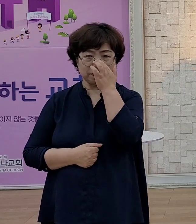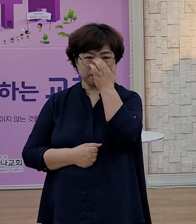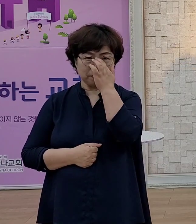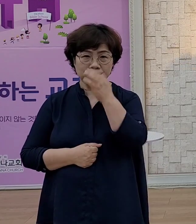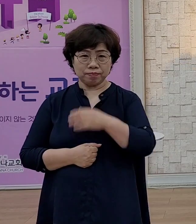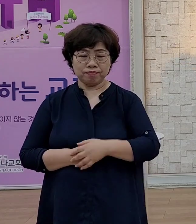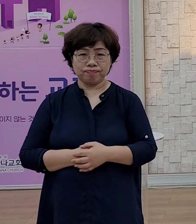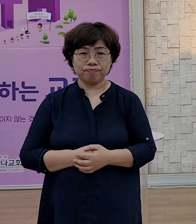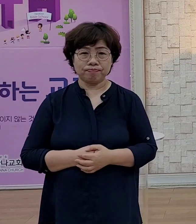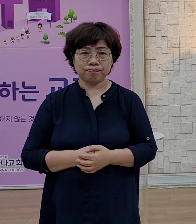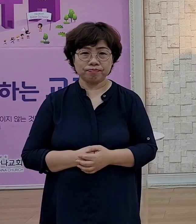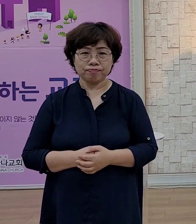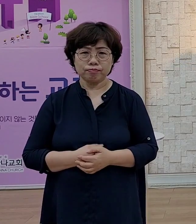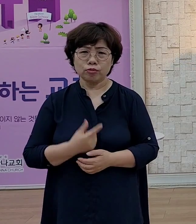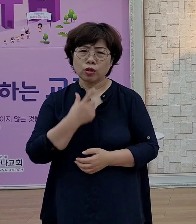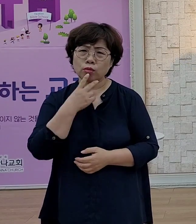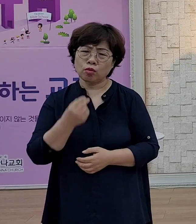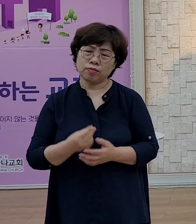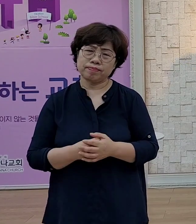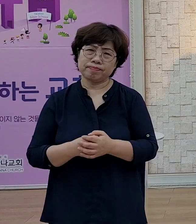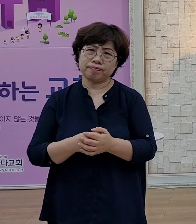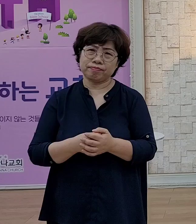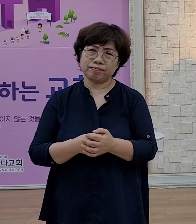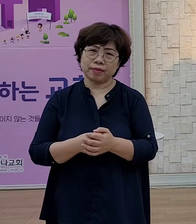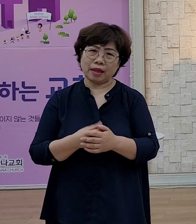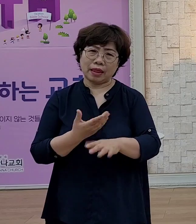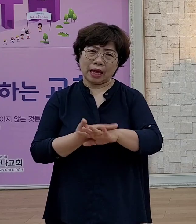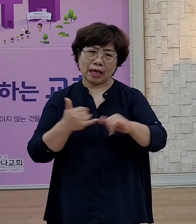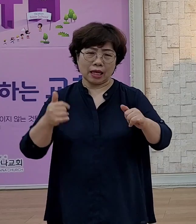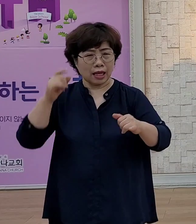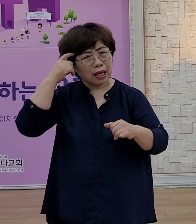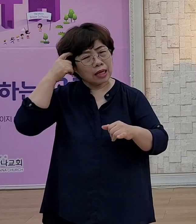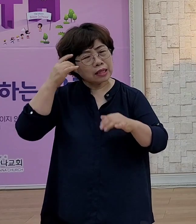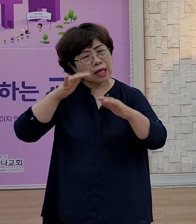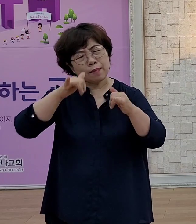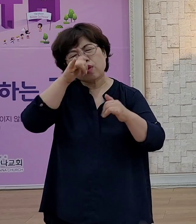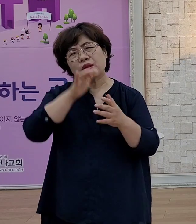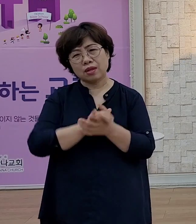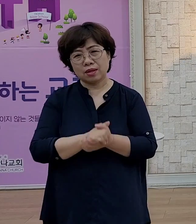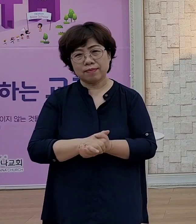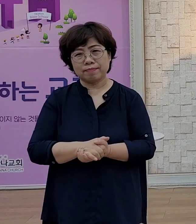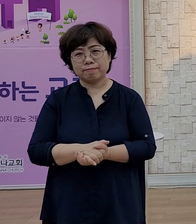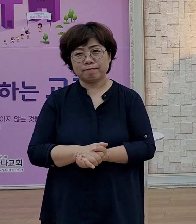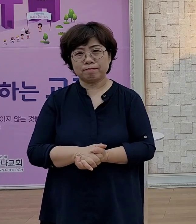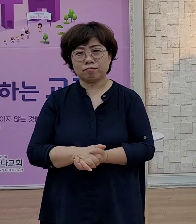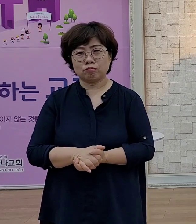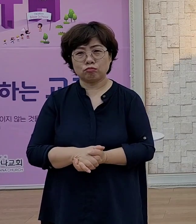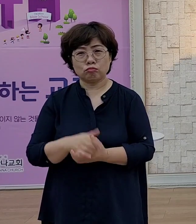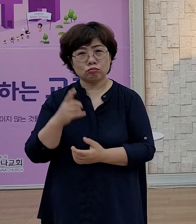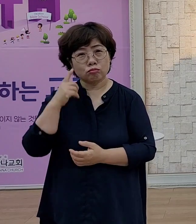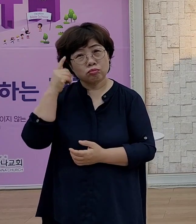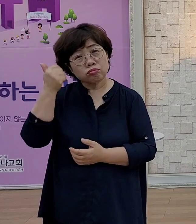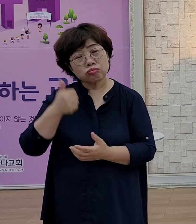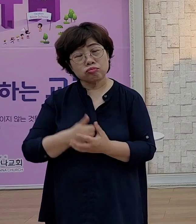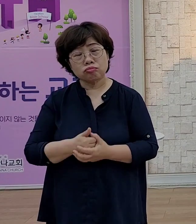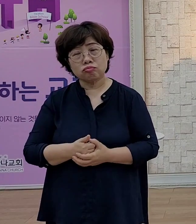물론 여기에 대해서 다르게 생각할 분도 있습니다. 이런 거예요. 아니, 목사님, 우리가